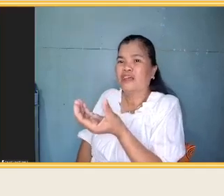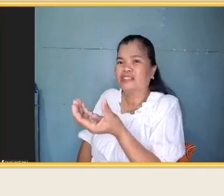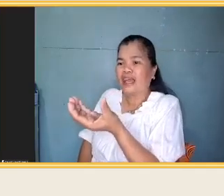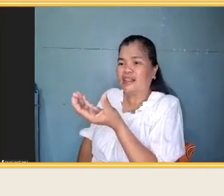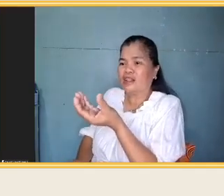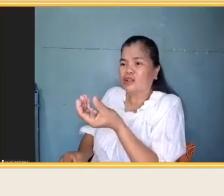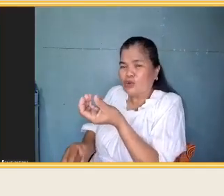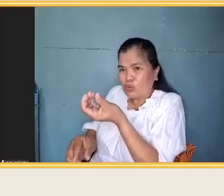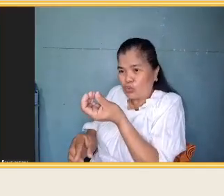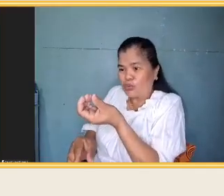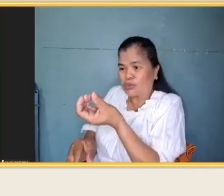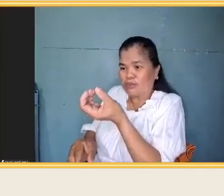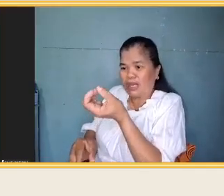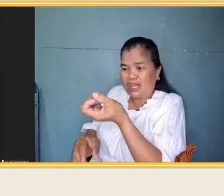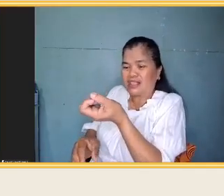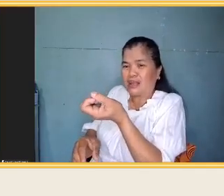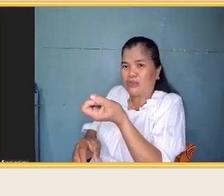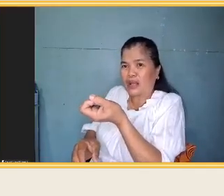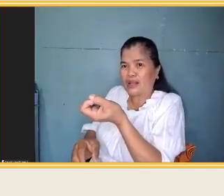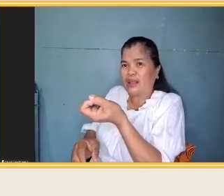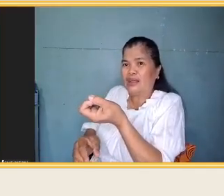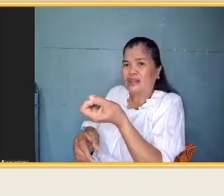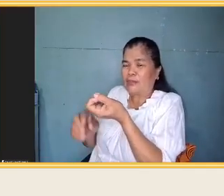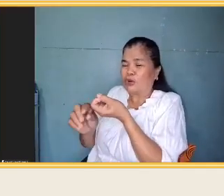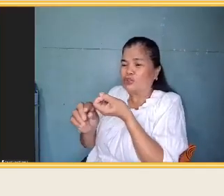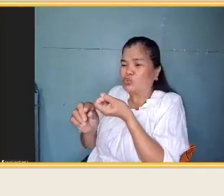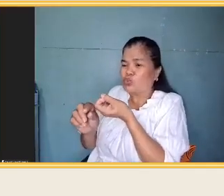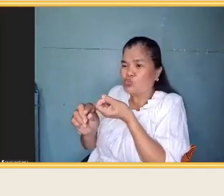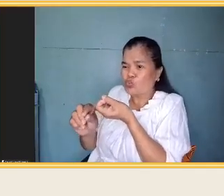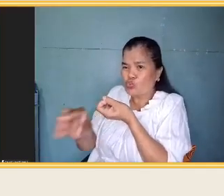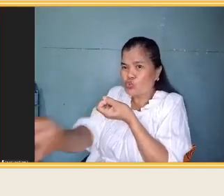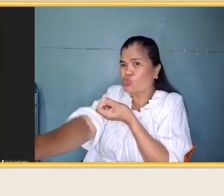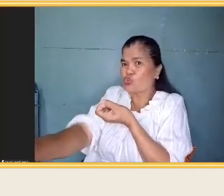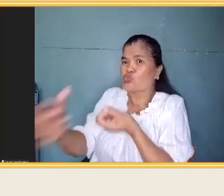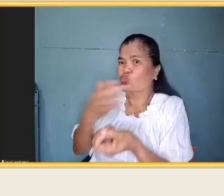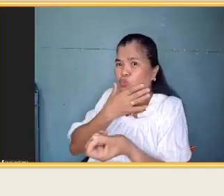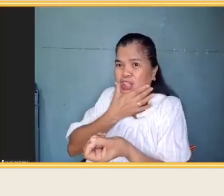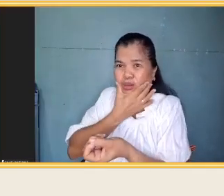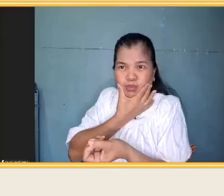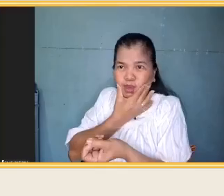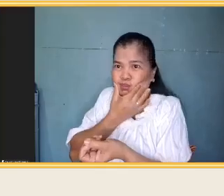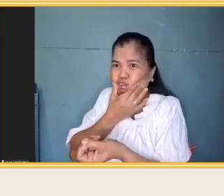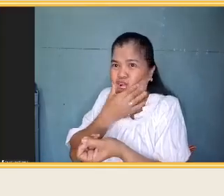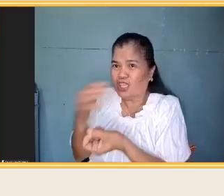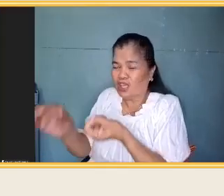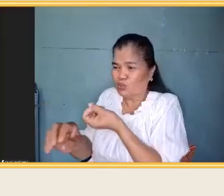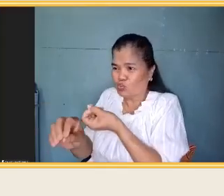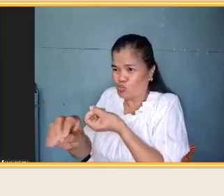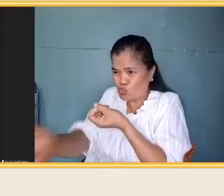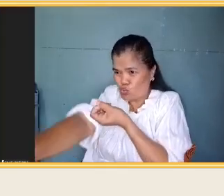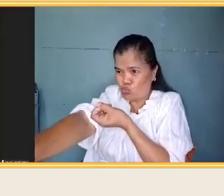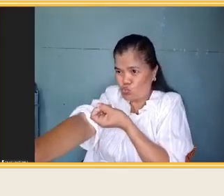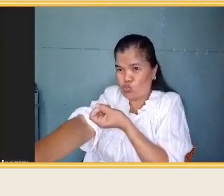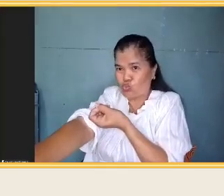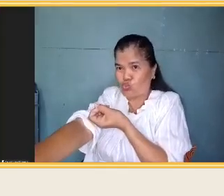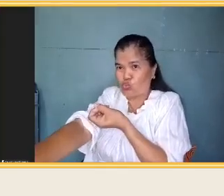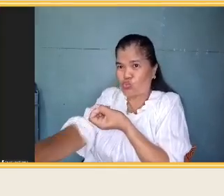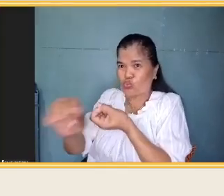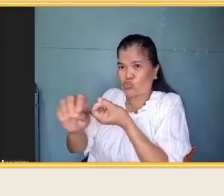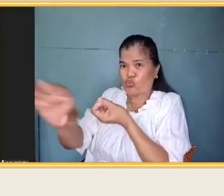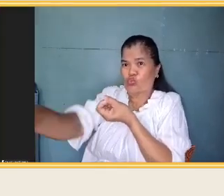maliit na flashlight. Liliitan mo rin, tapos pati yung bibig mo gaganyan.